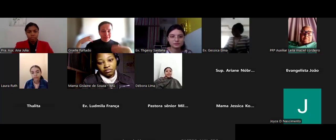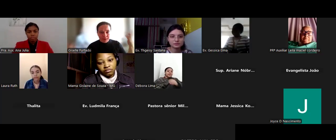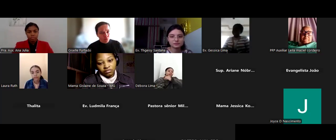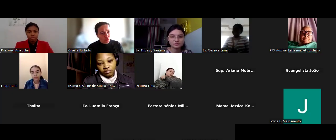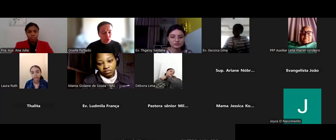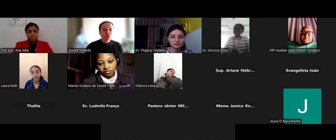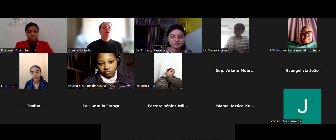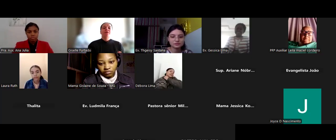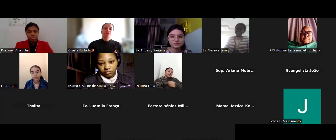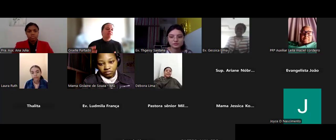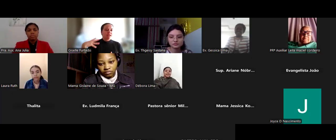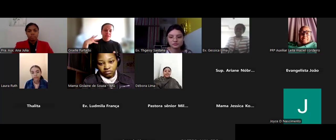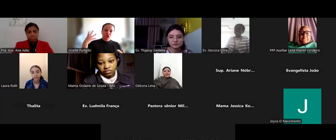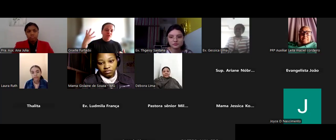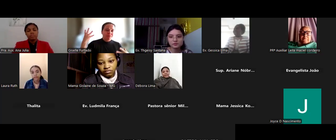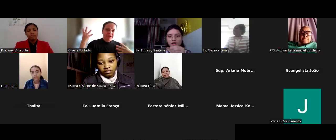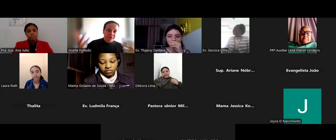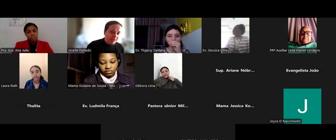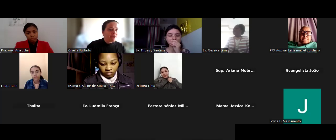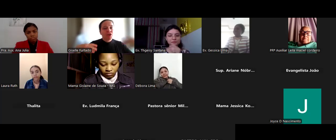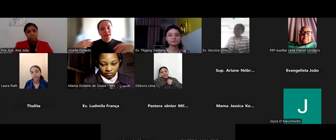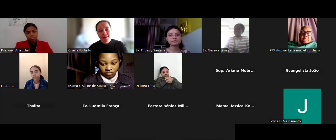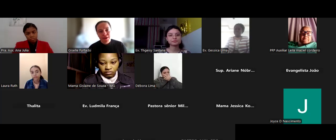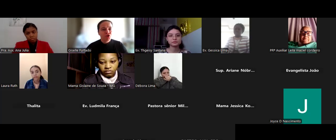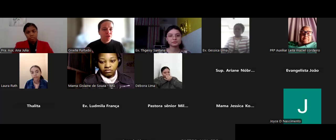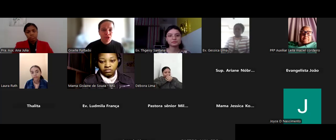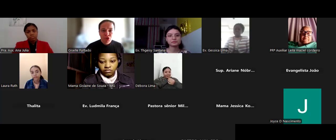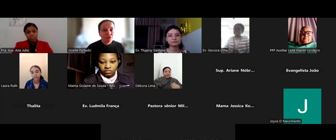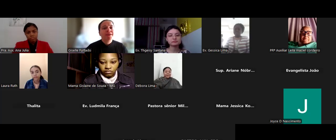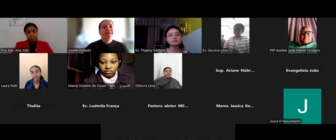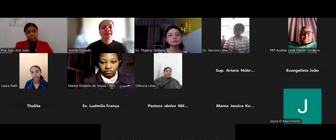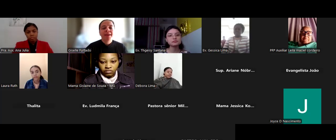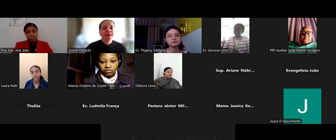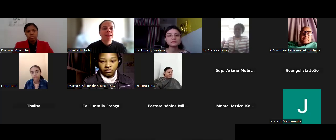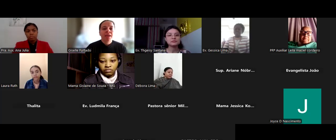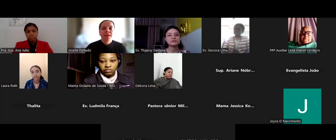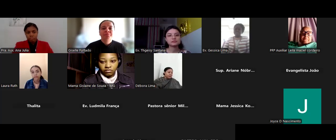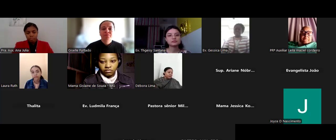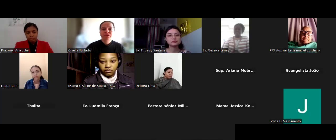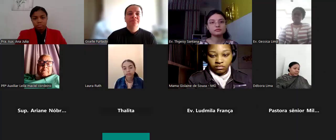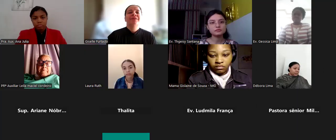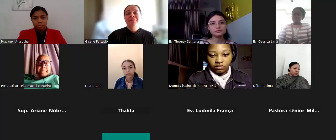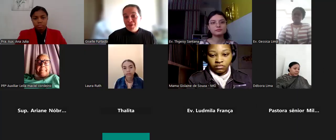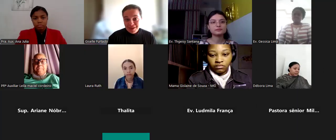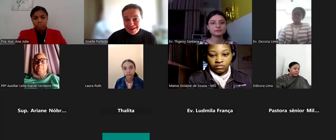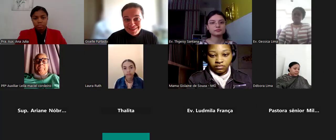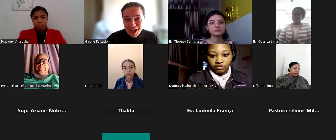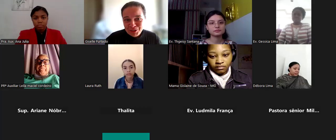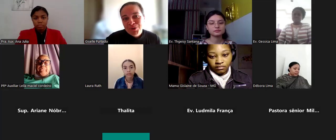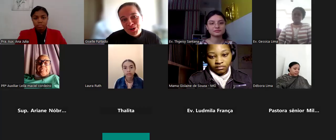movimentar muito, vão ter sinais que a gente vai precisar fazer cara de alegre, cara de triste, né? Fica engraçado, porque nós